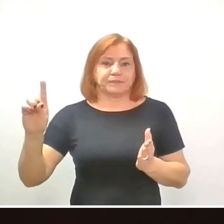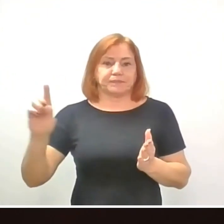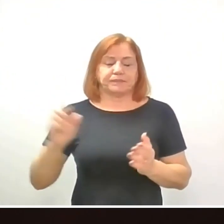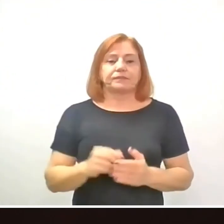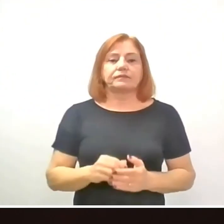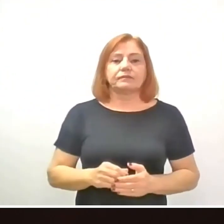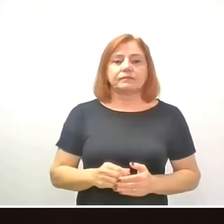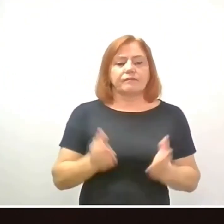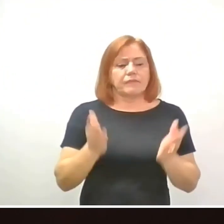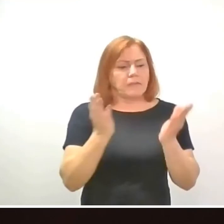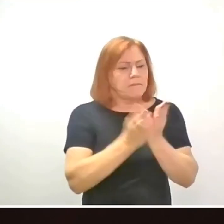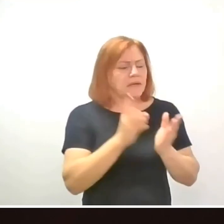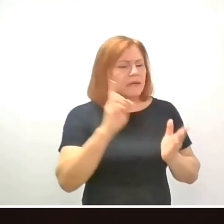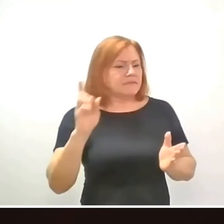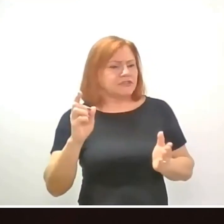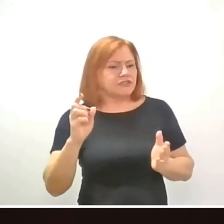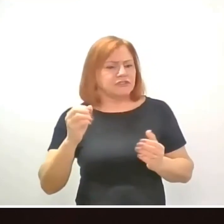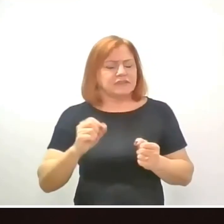de que